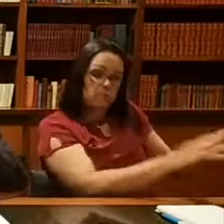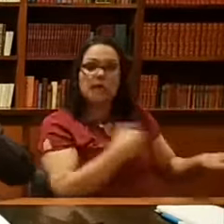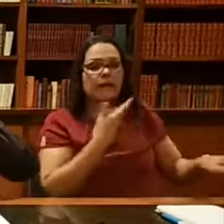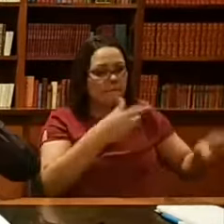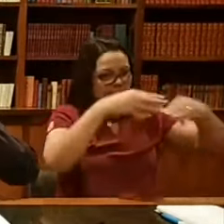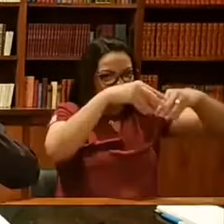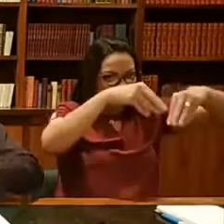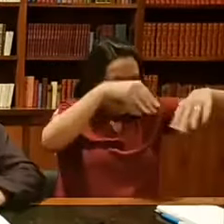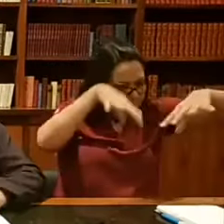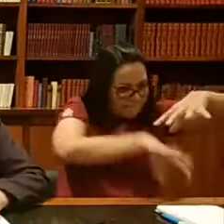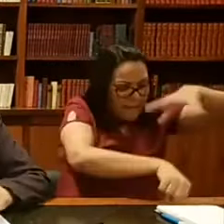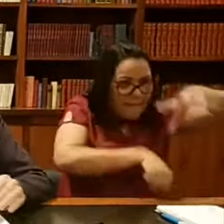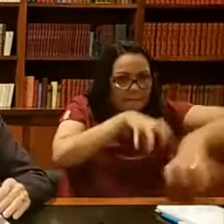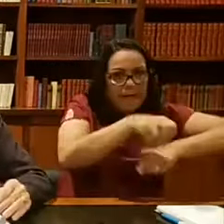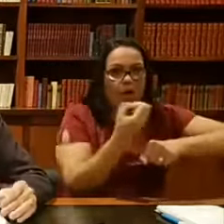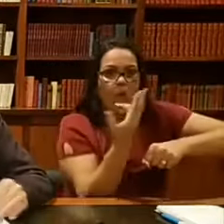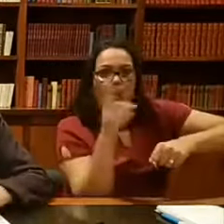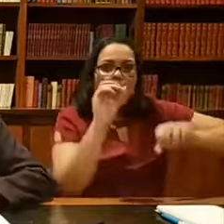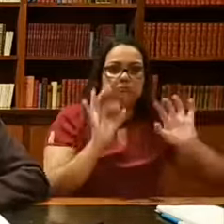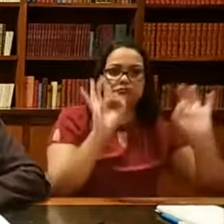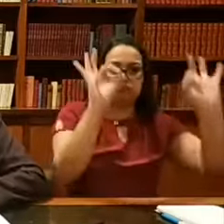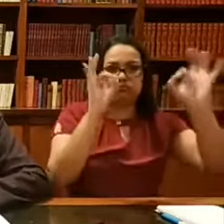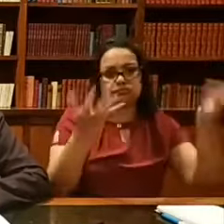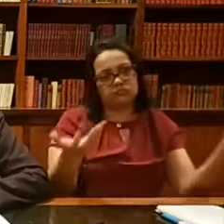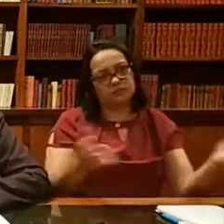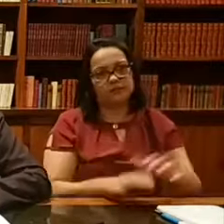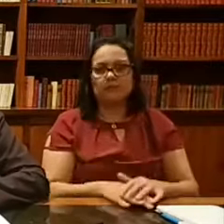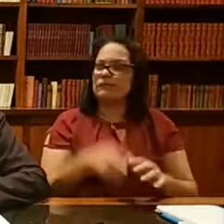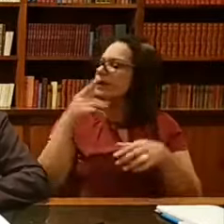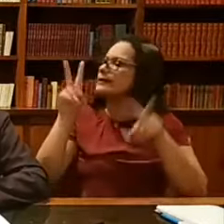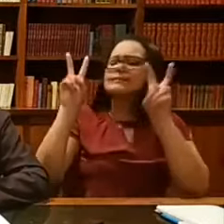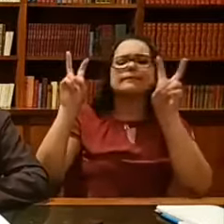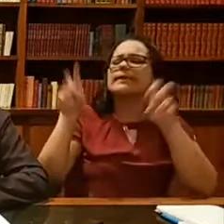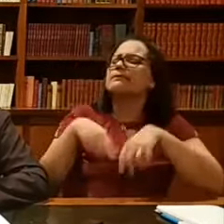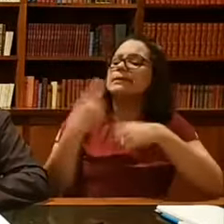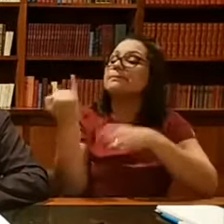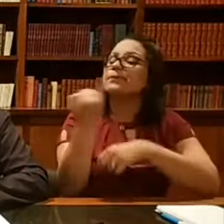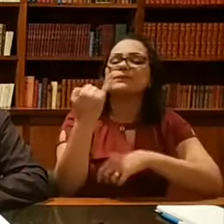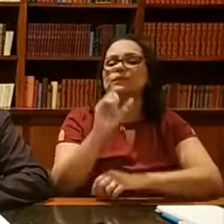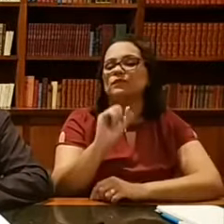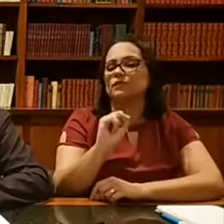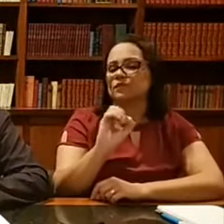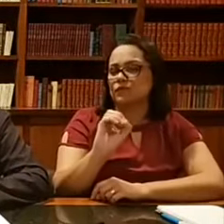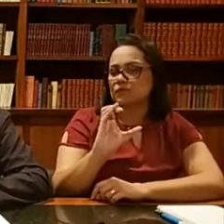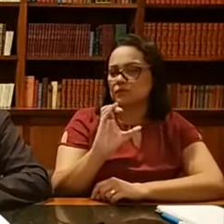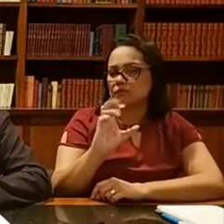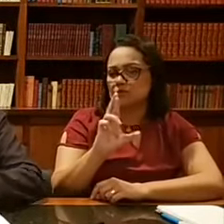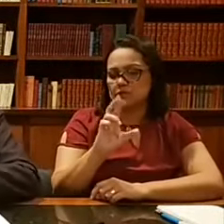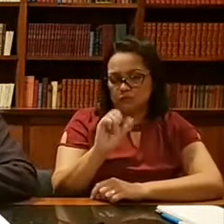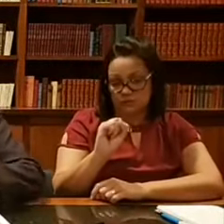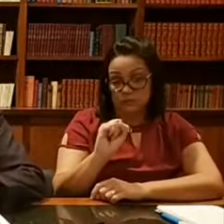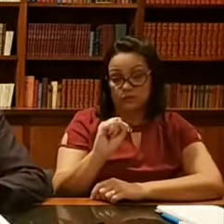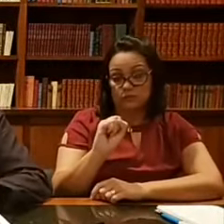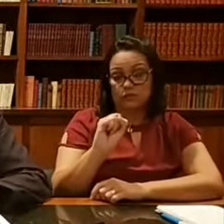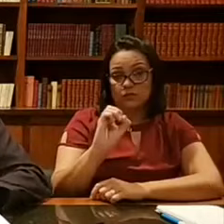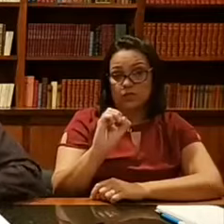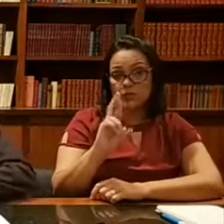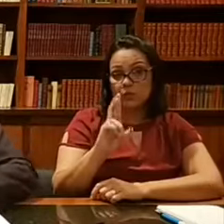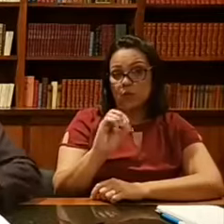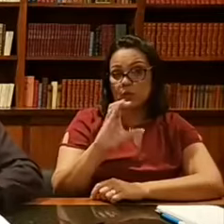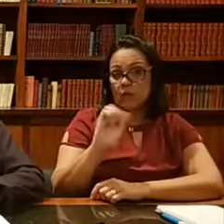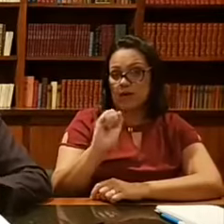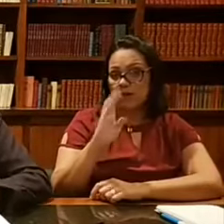alguma coisa para a gente aqui, Miguel, faz favor. Sorocaba aqui agora, né? A imprensa anunciou parte, para variar não tem meu nome, boa